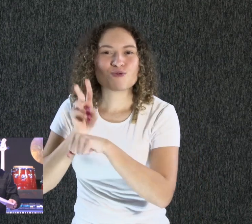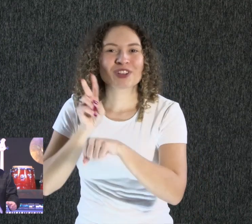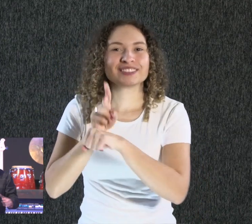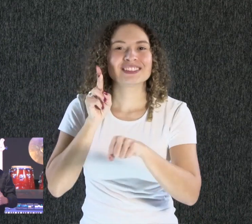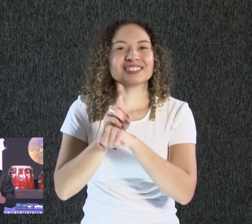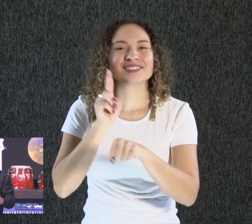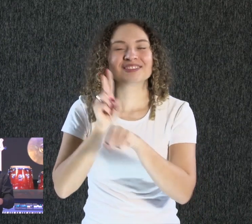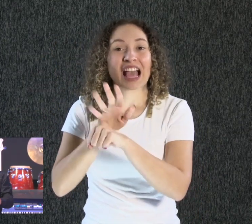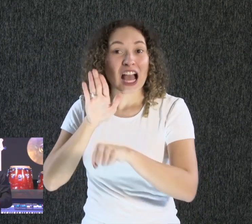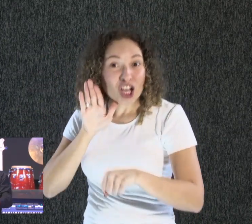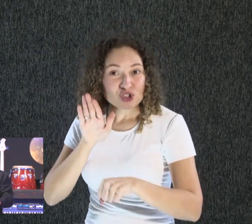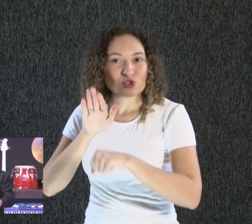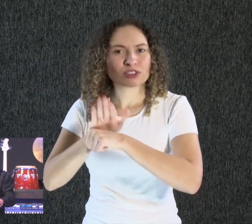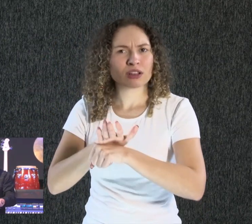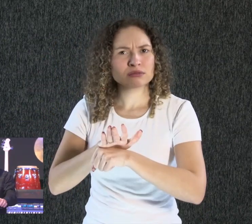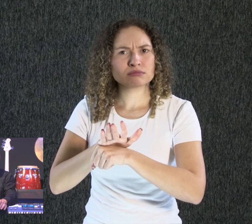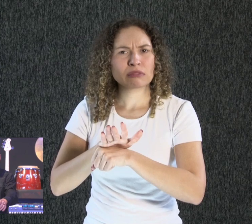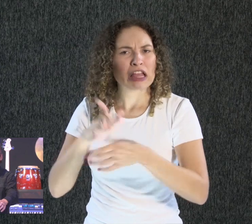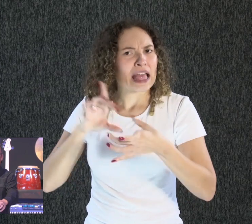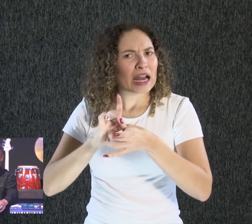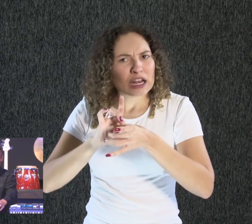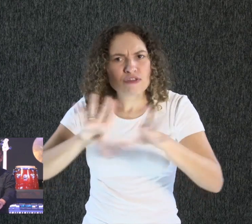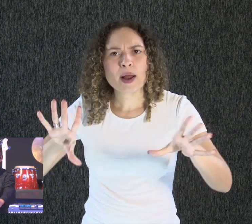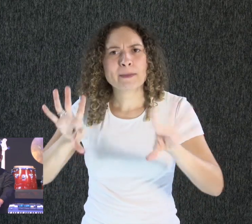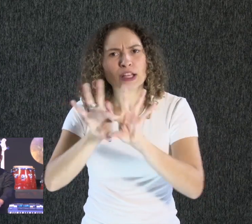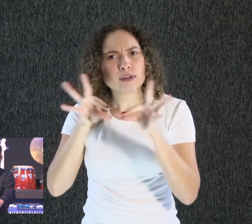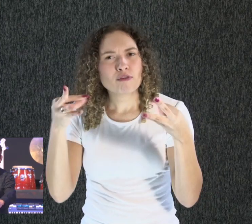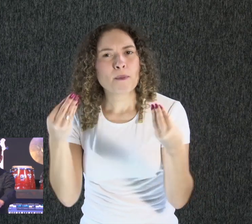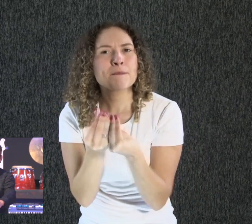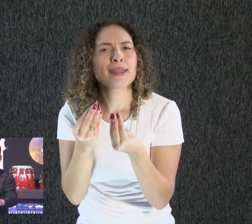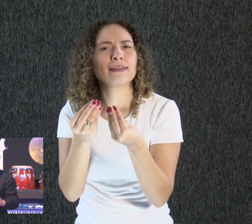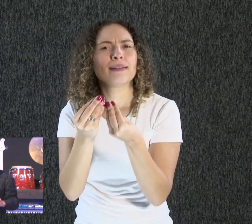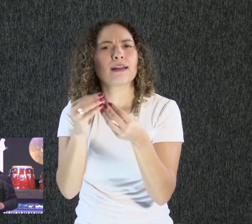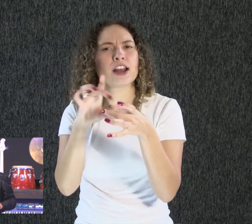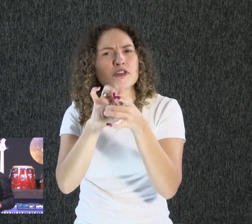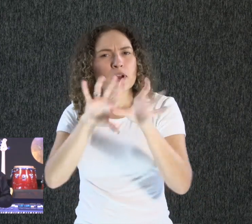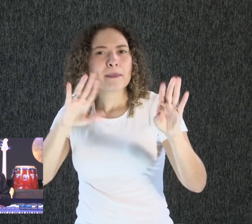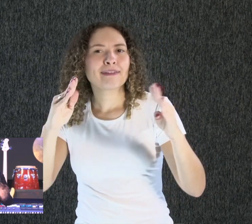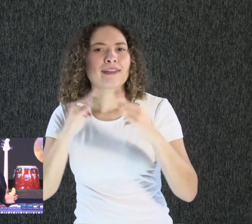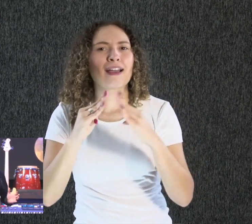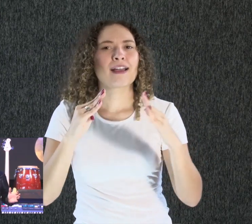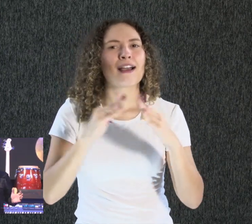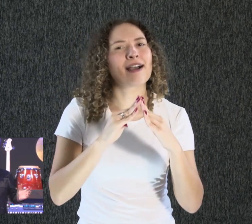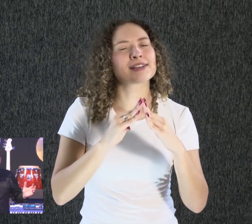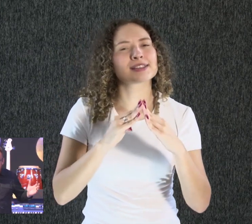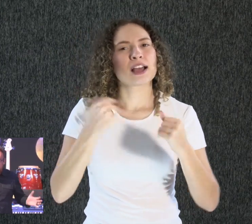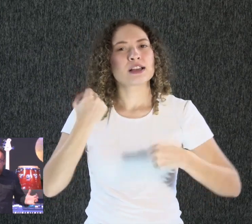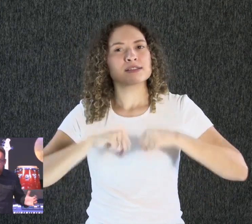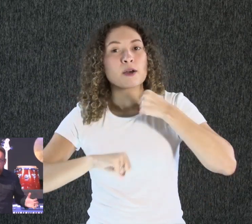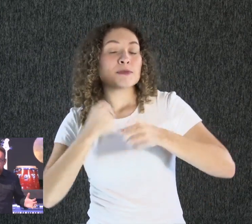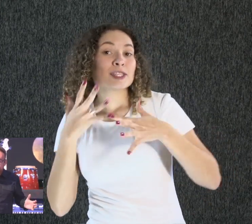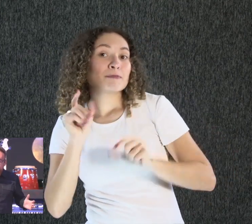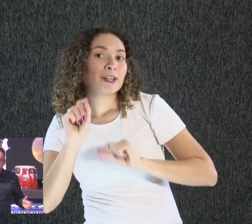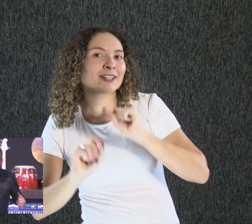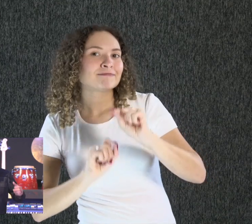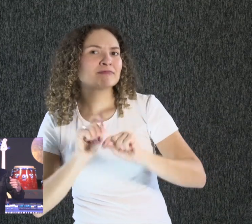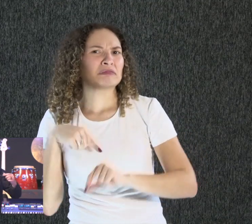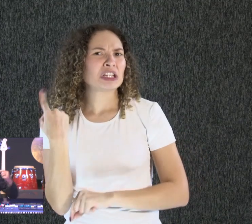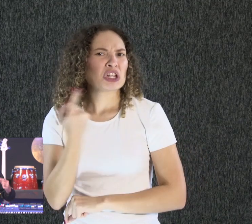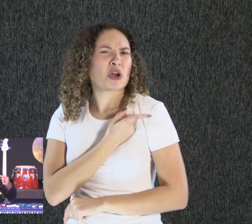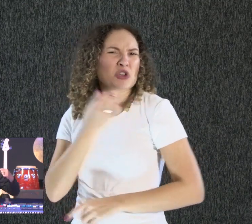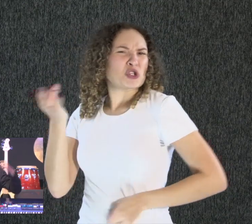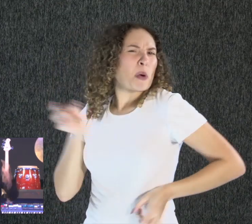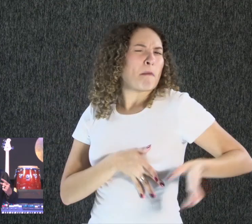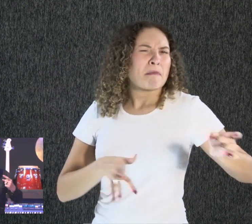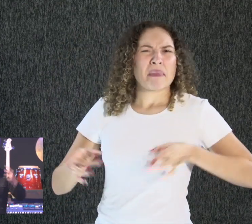livra. Haverá livramento sobre a sua vida e sobre a sua casa. No versículo 5 o salmista disse: nós